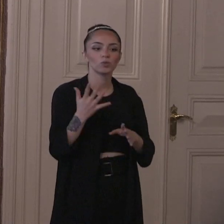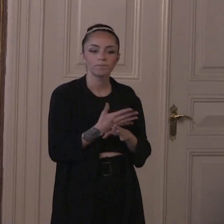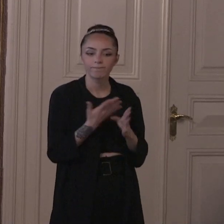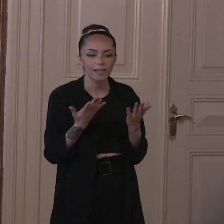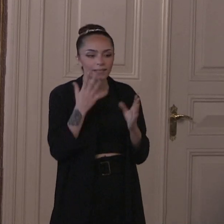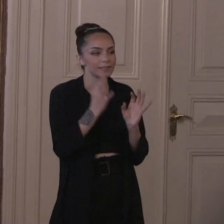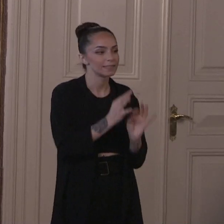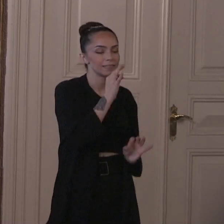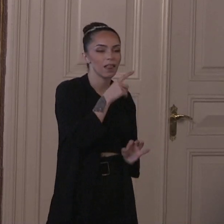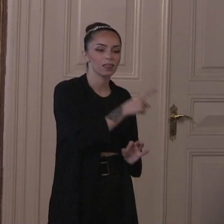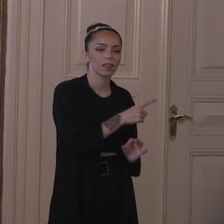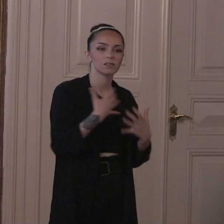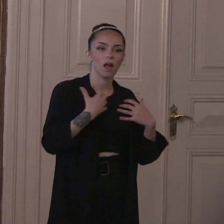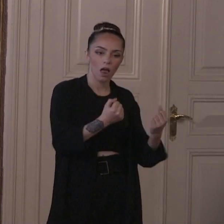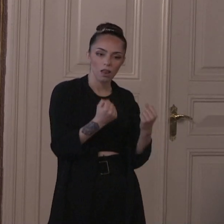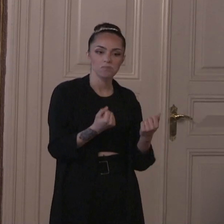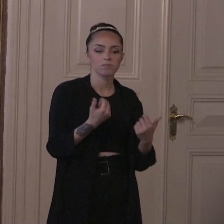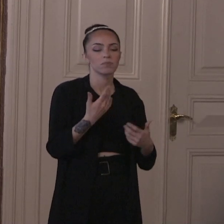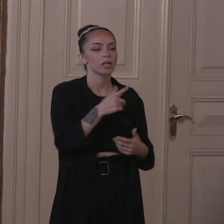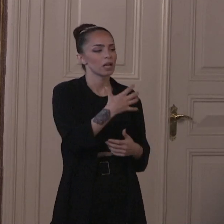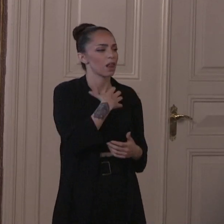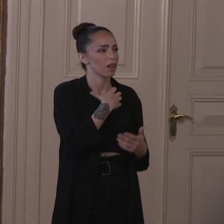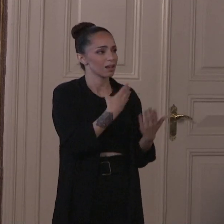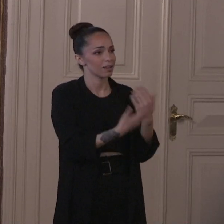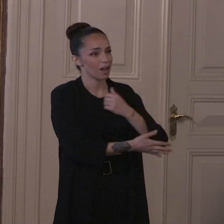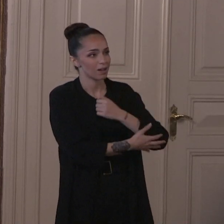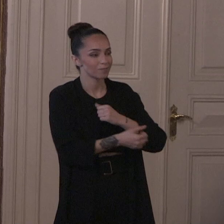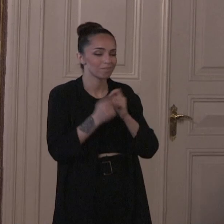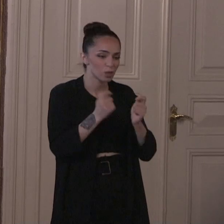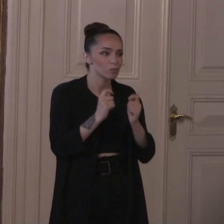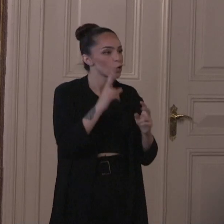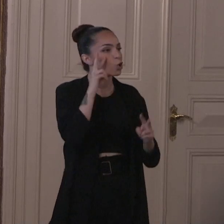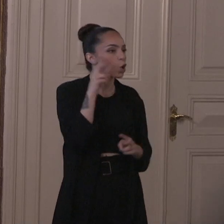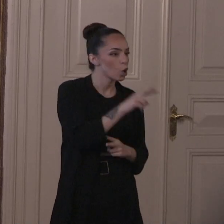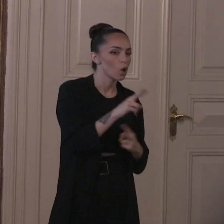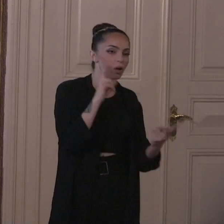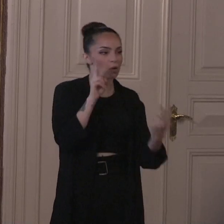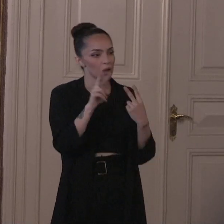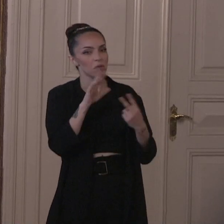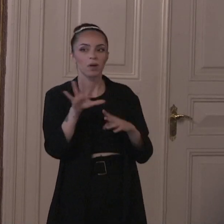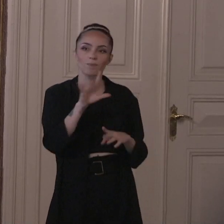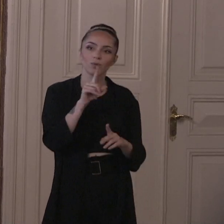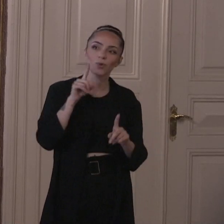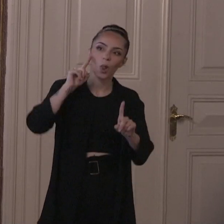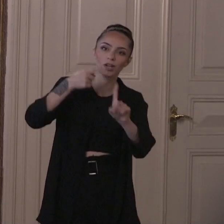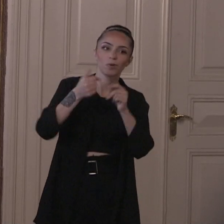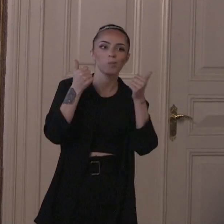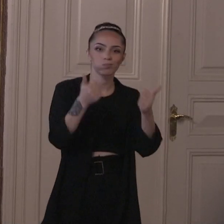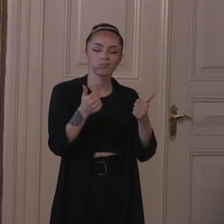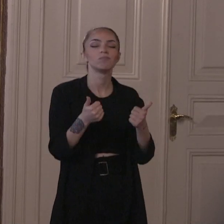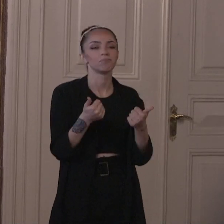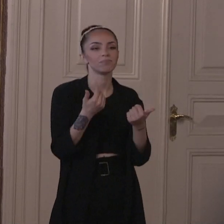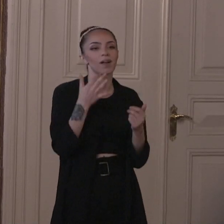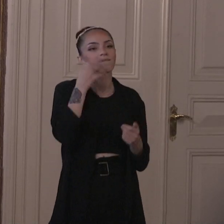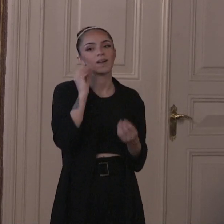sağlıklı insanların kendilerinin yardımlarına ihtiyacı olan bireyleri görmesi ve onlara ulaşmasını mümkün kılabilecek.